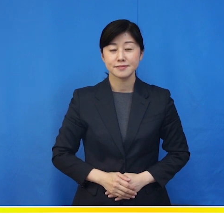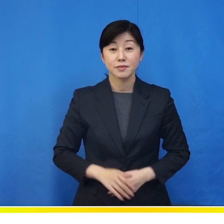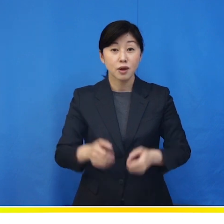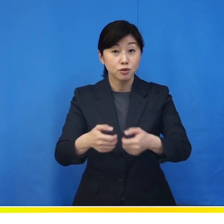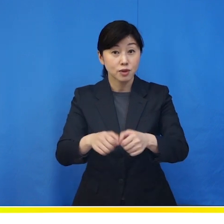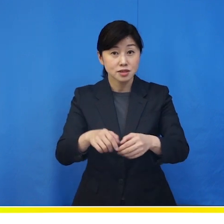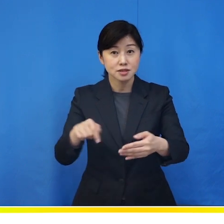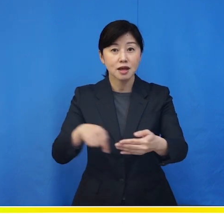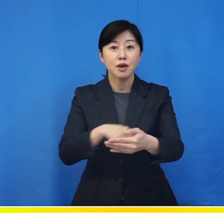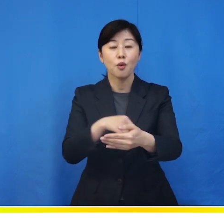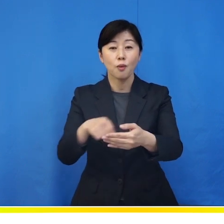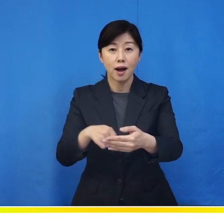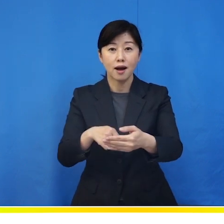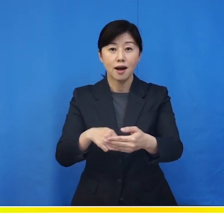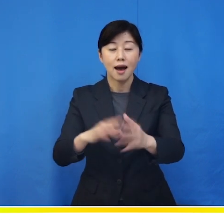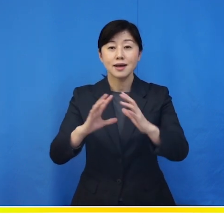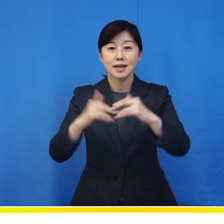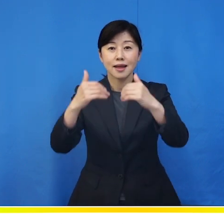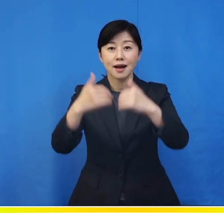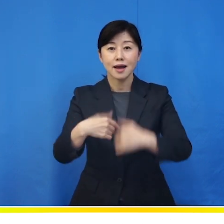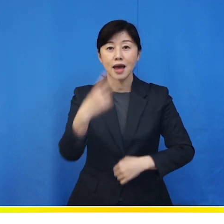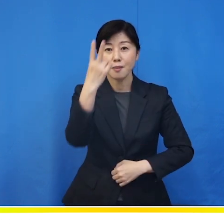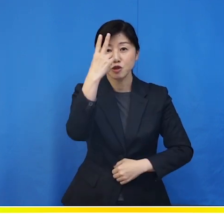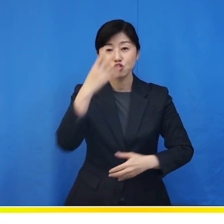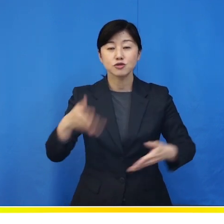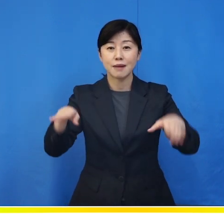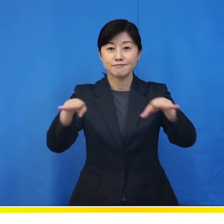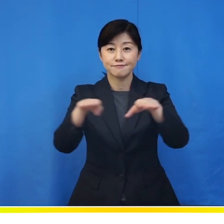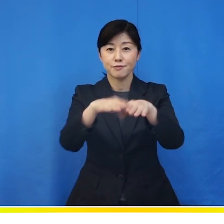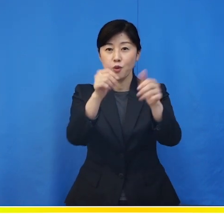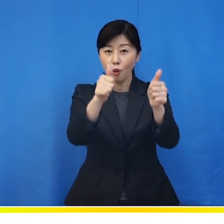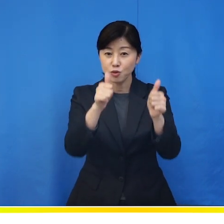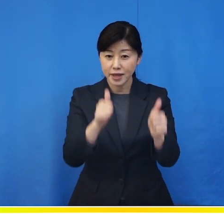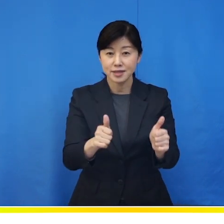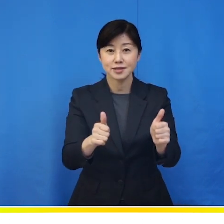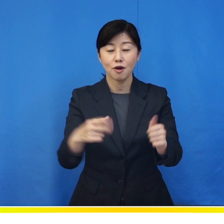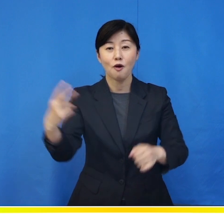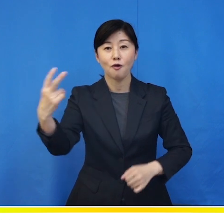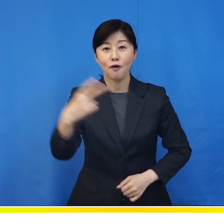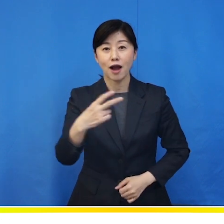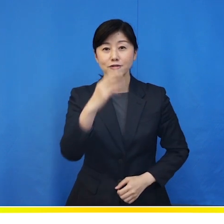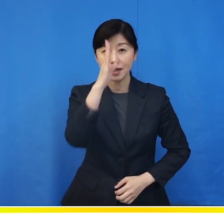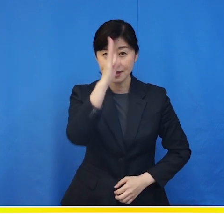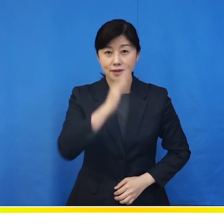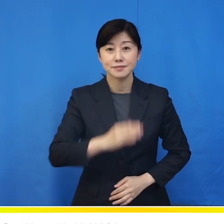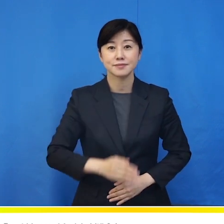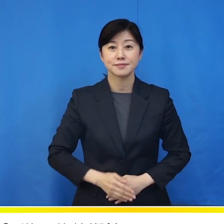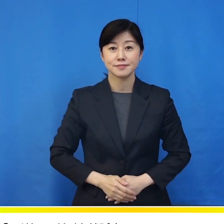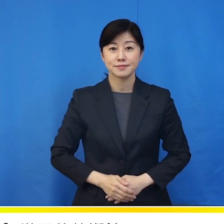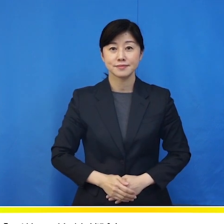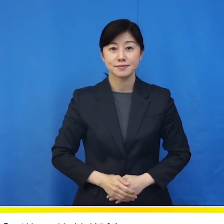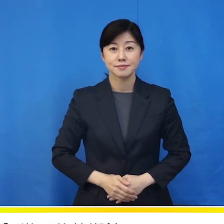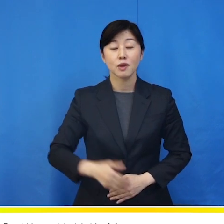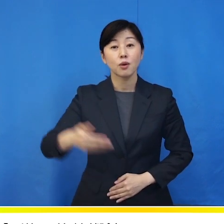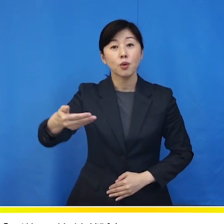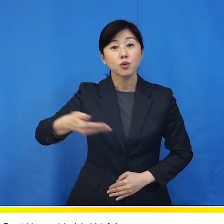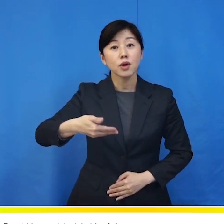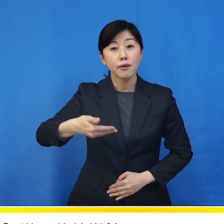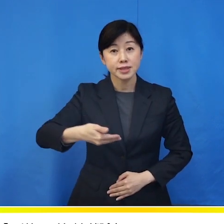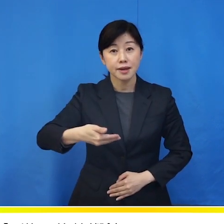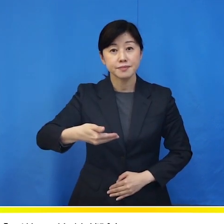詳しくは世田谷美術館のホームページをご覧下さいお問い合わせ